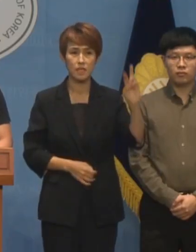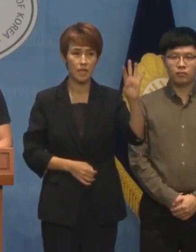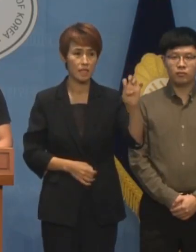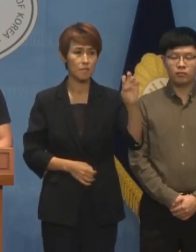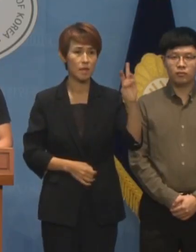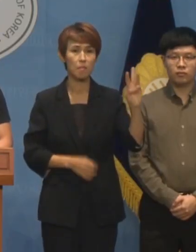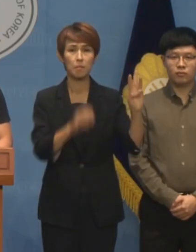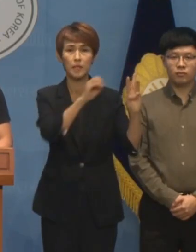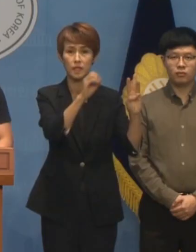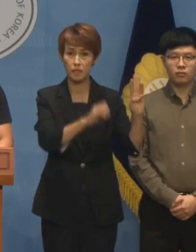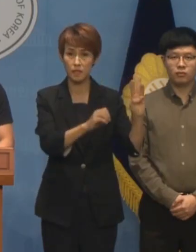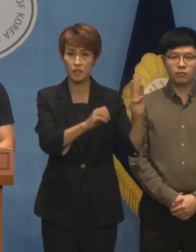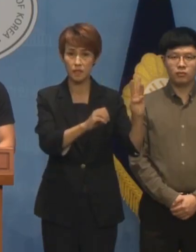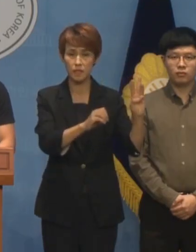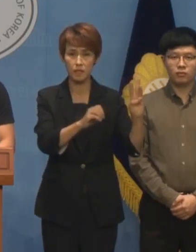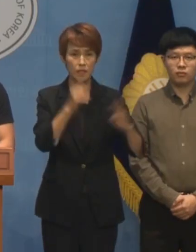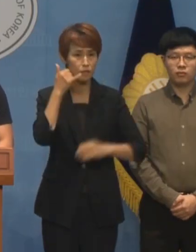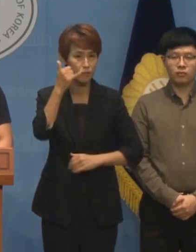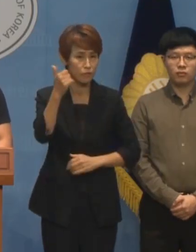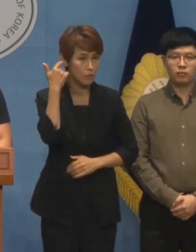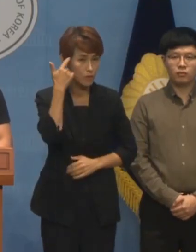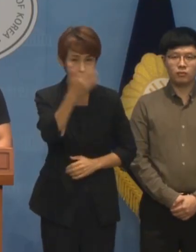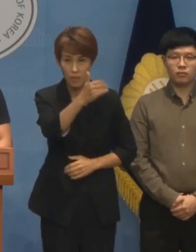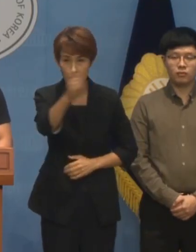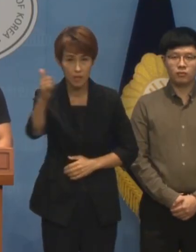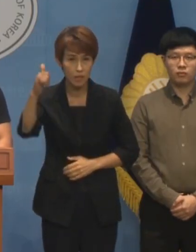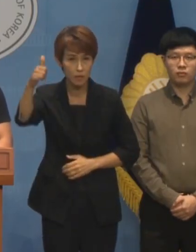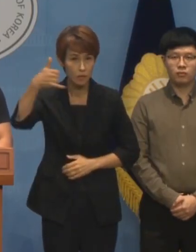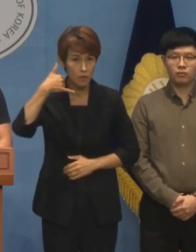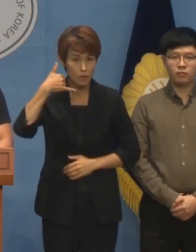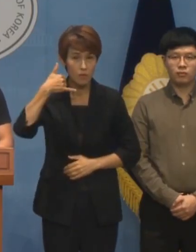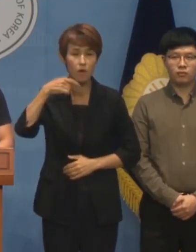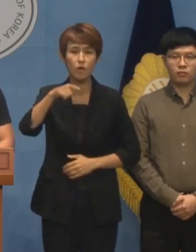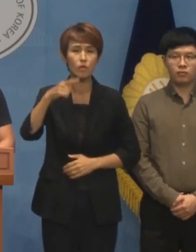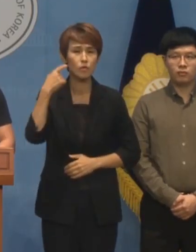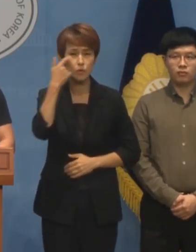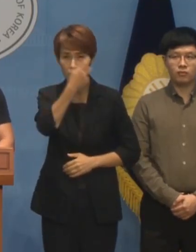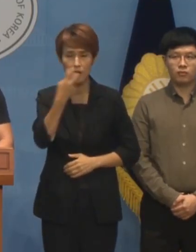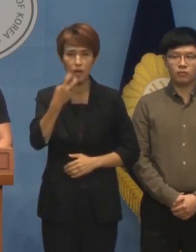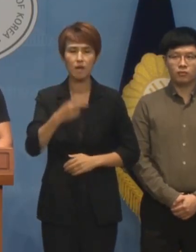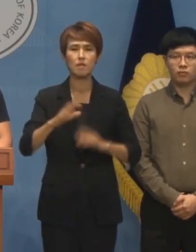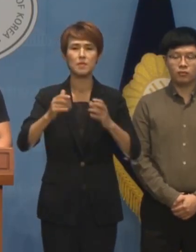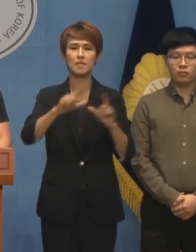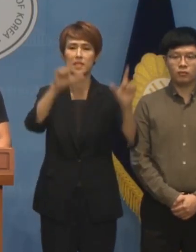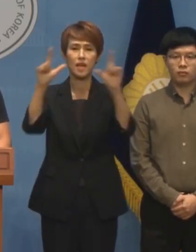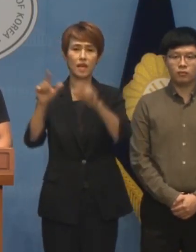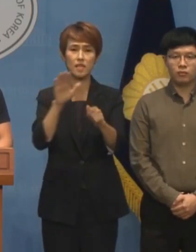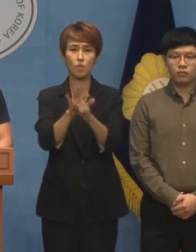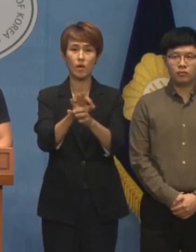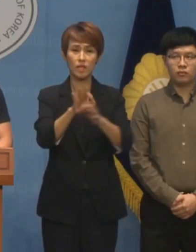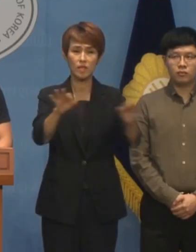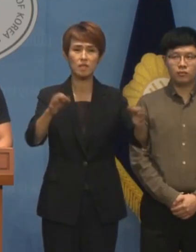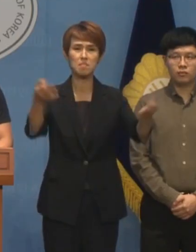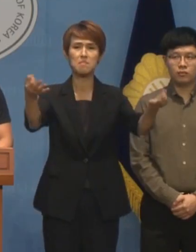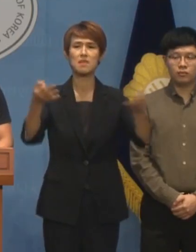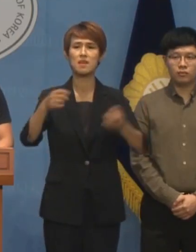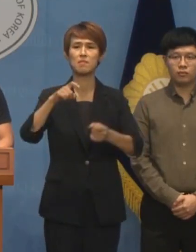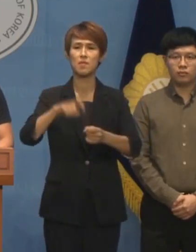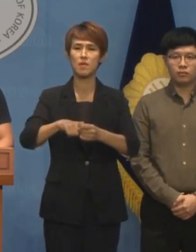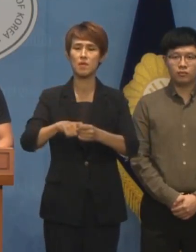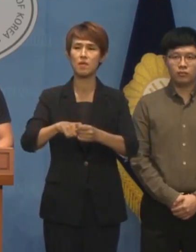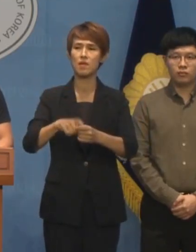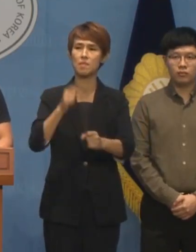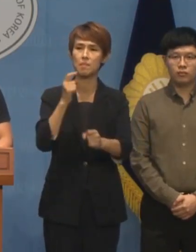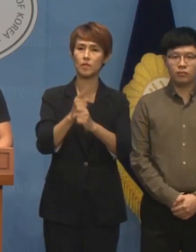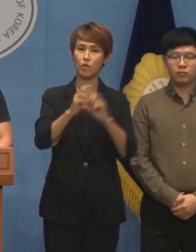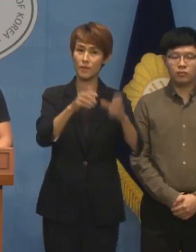43%의 여론조사는 민주당의 민생회복 지원금이 포퓰리즘에 불과하다는 것을 국민분들께서